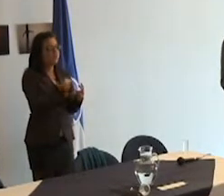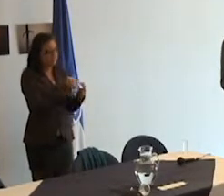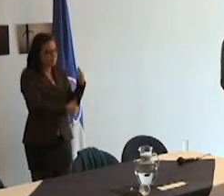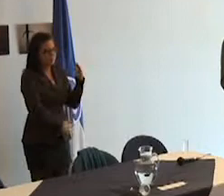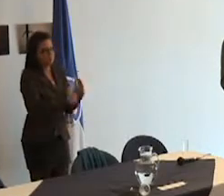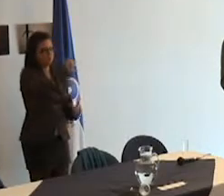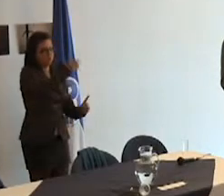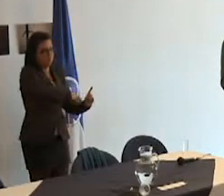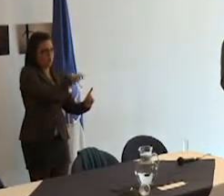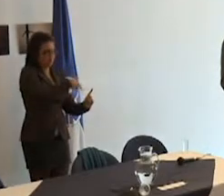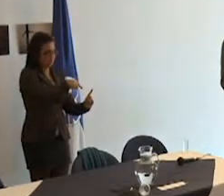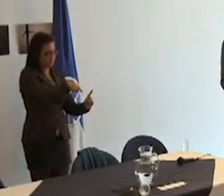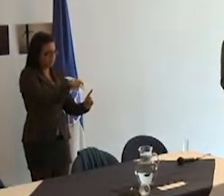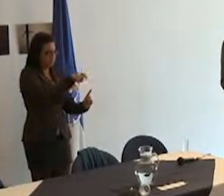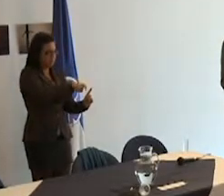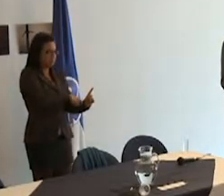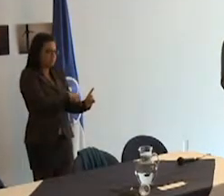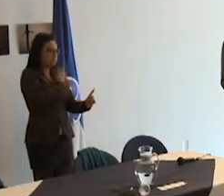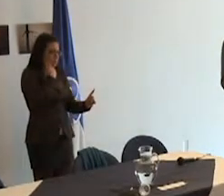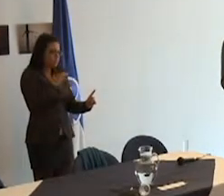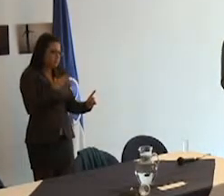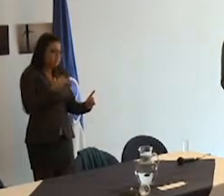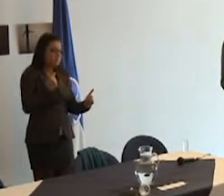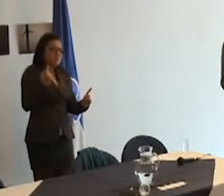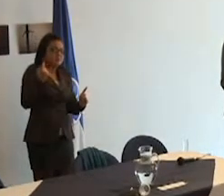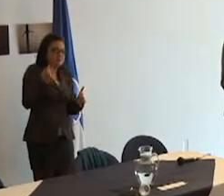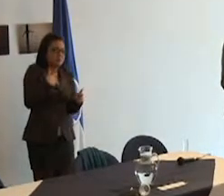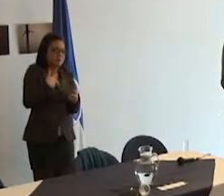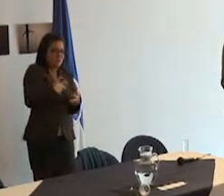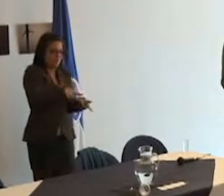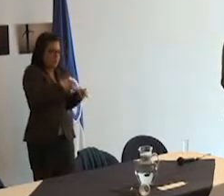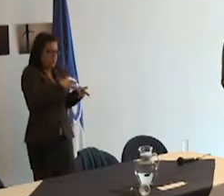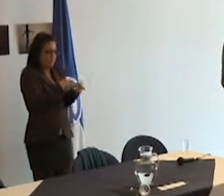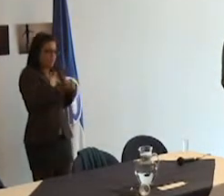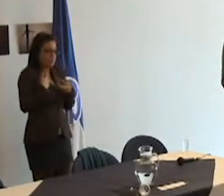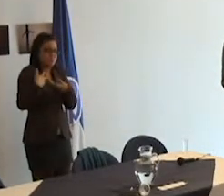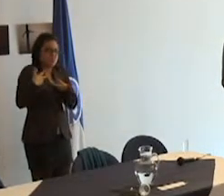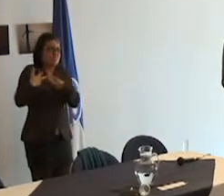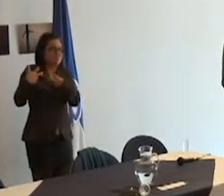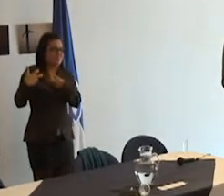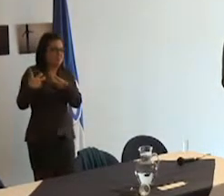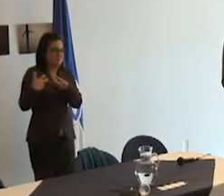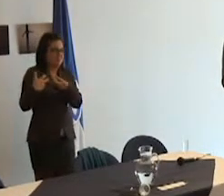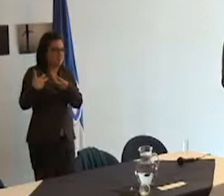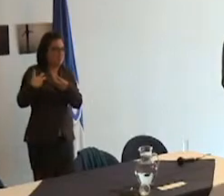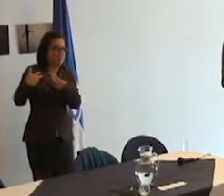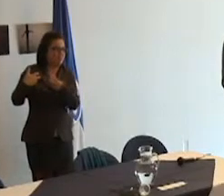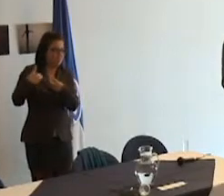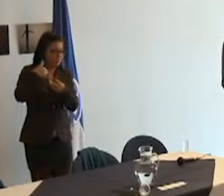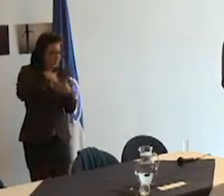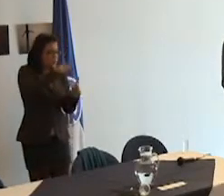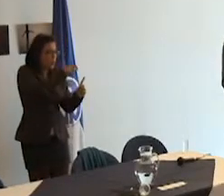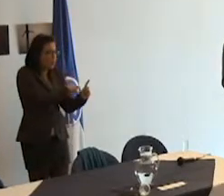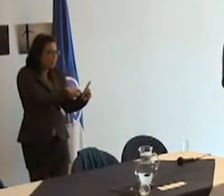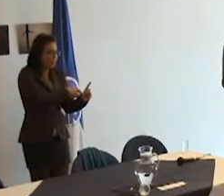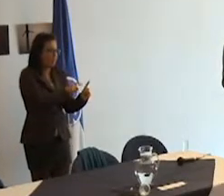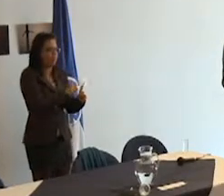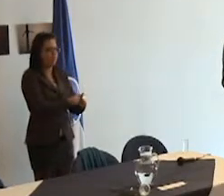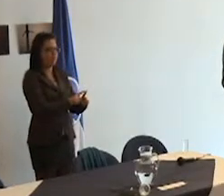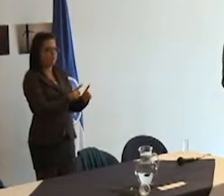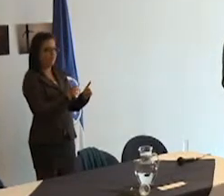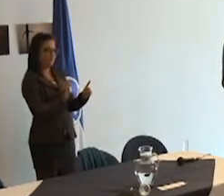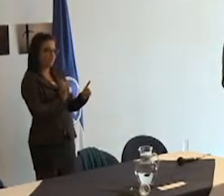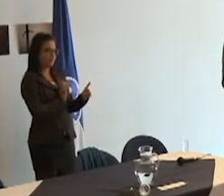sujeto que completa el binomio de la dominación y de la explotación. Ese sujeto es el diferente.